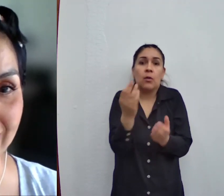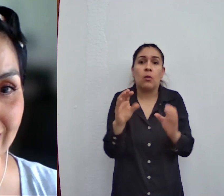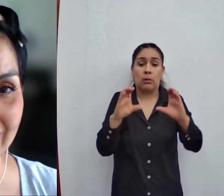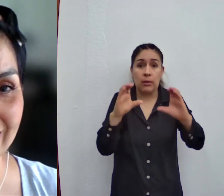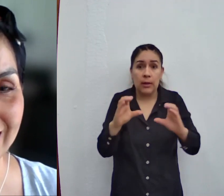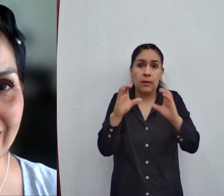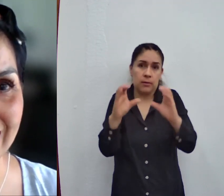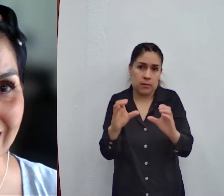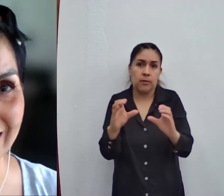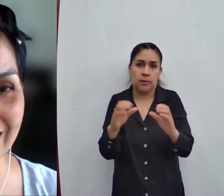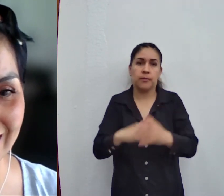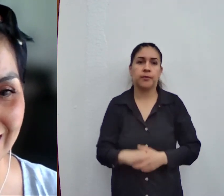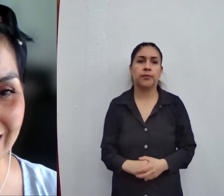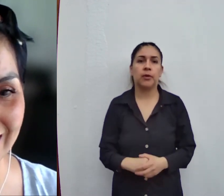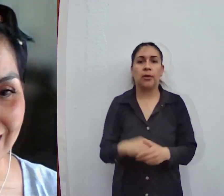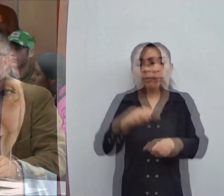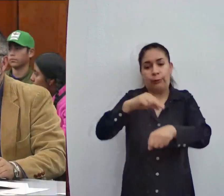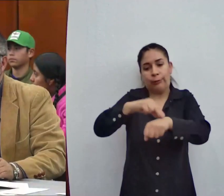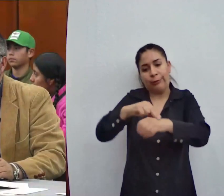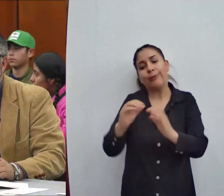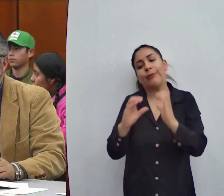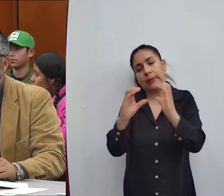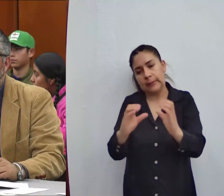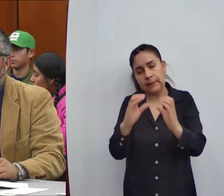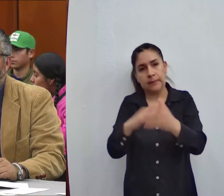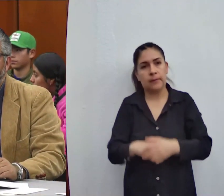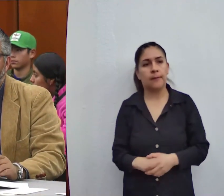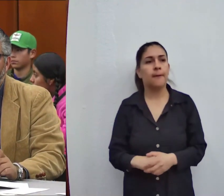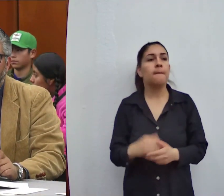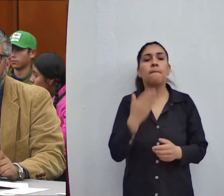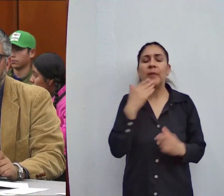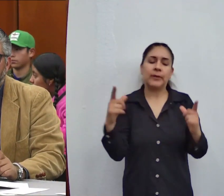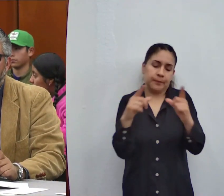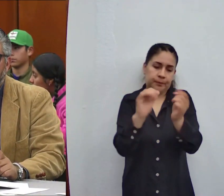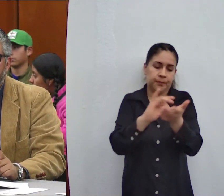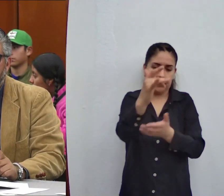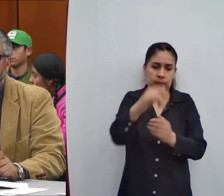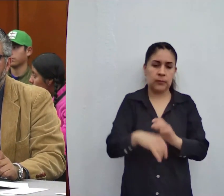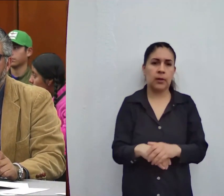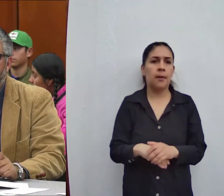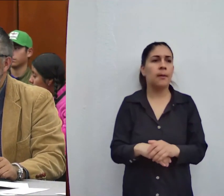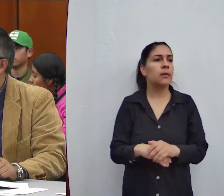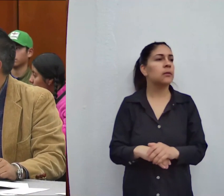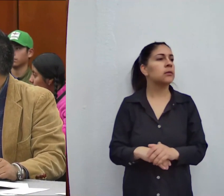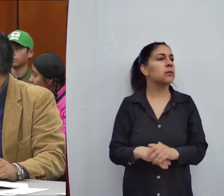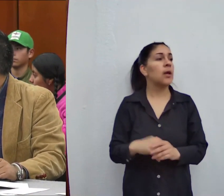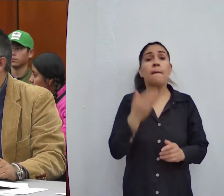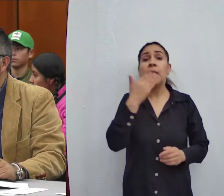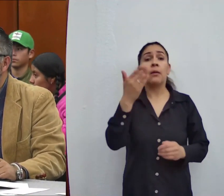sería. Gracias. Muchísimas gracias, Edith. ¿Tenemos una participación más en línea?